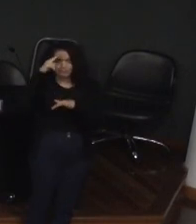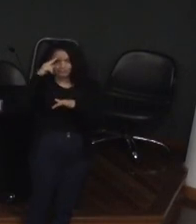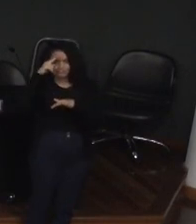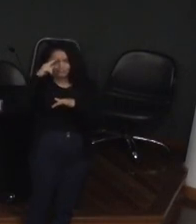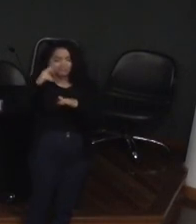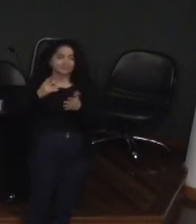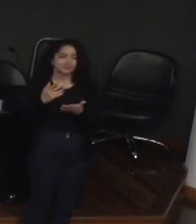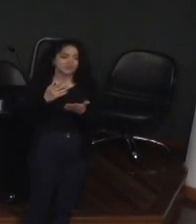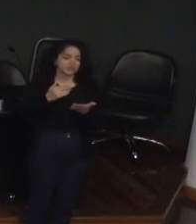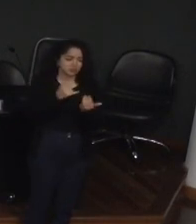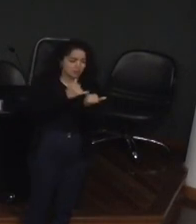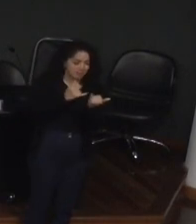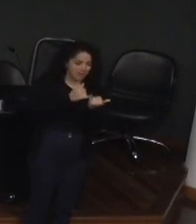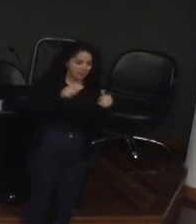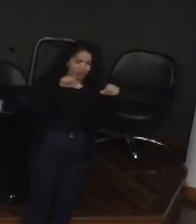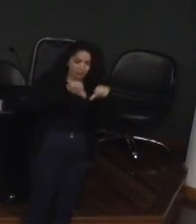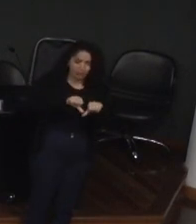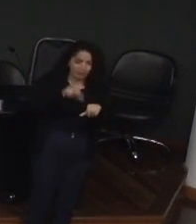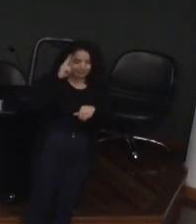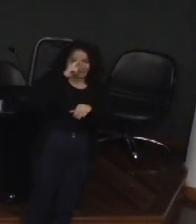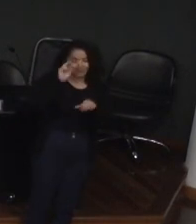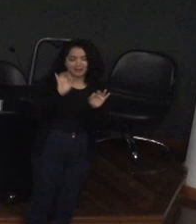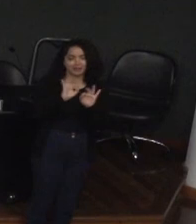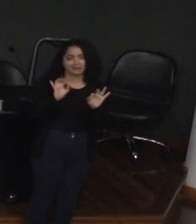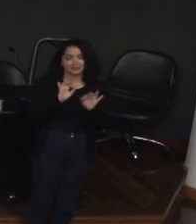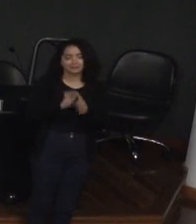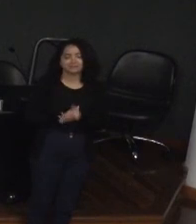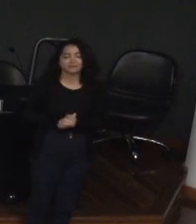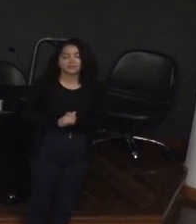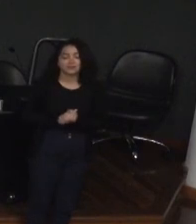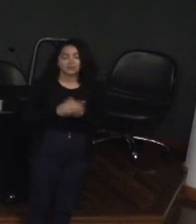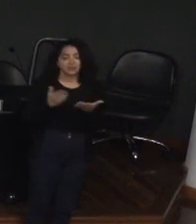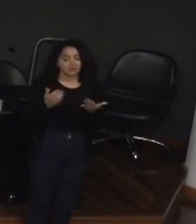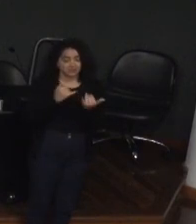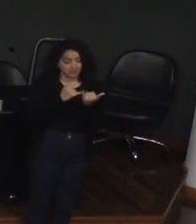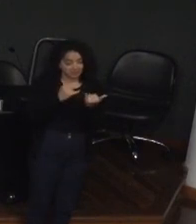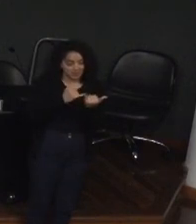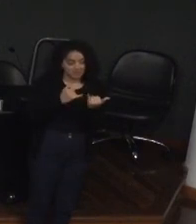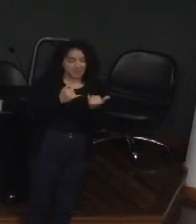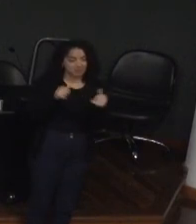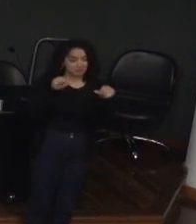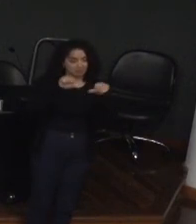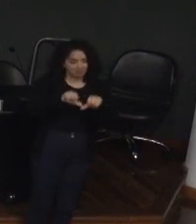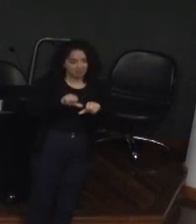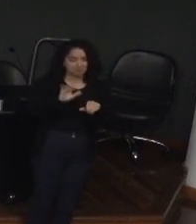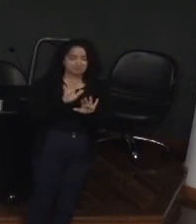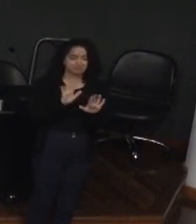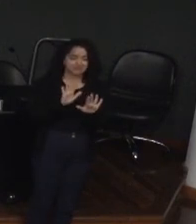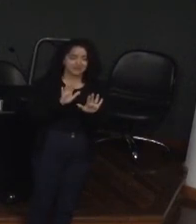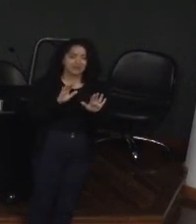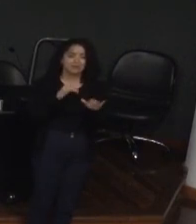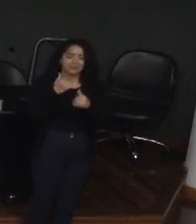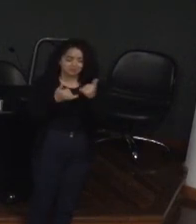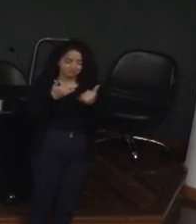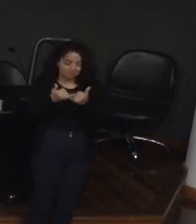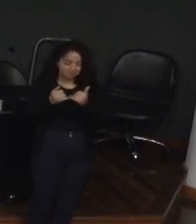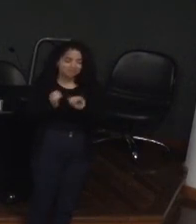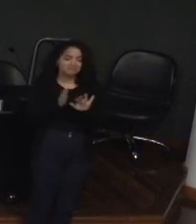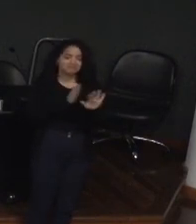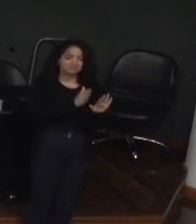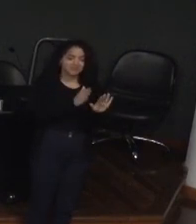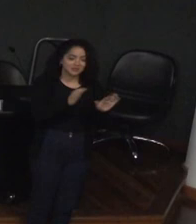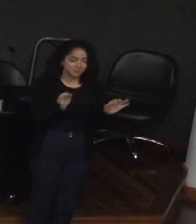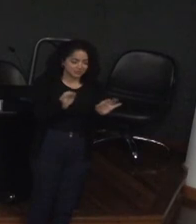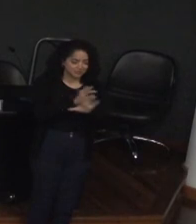lembrar. E daí, desde então, eu faço isso. Né? Espero que o meio não tenha sido uma porcaria. Mas, brincadeiras à parte, eu gosto sempre de terminar com essa história.